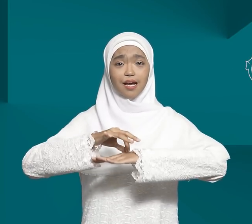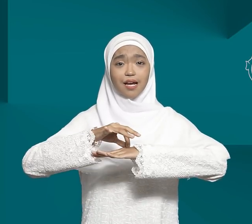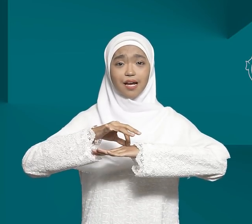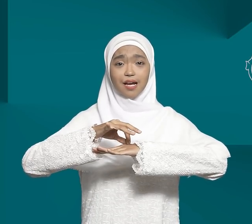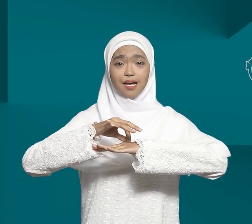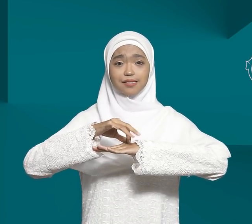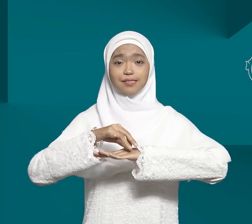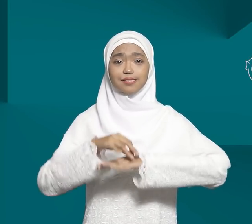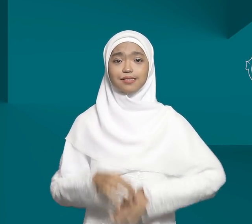الناس